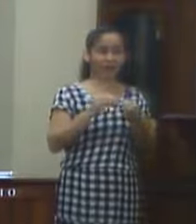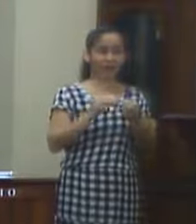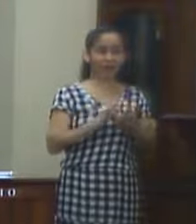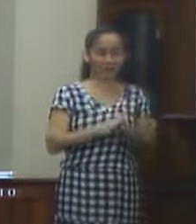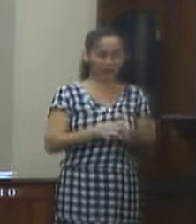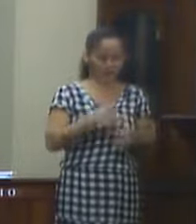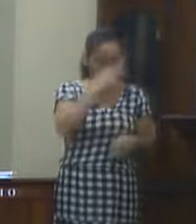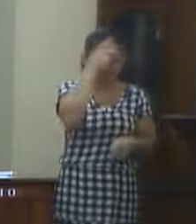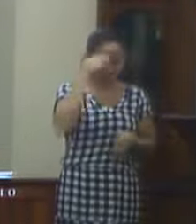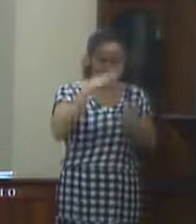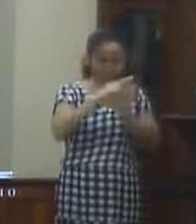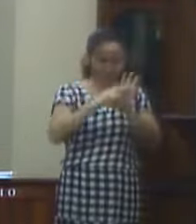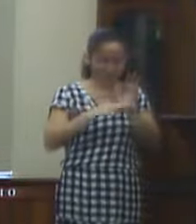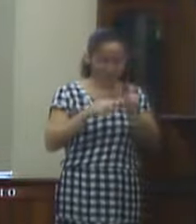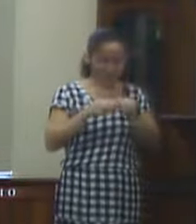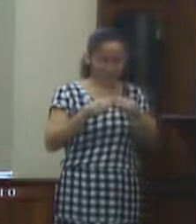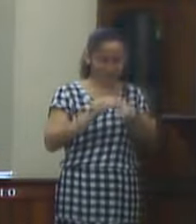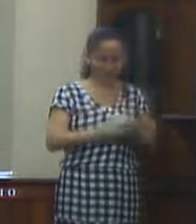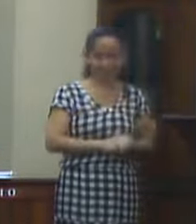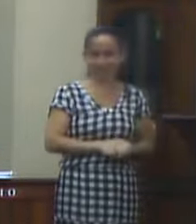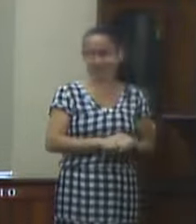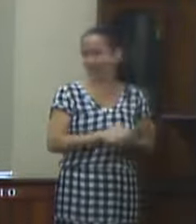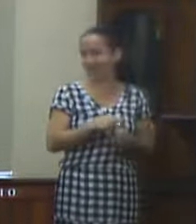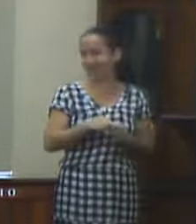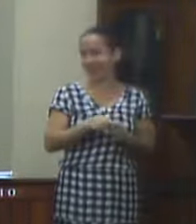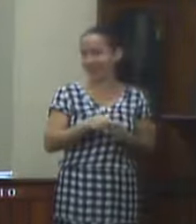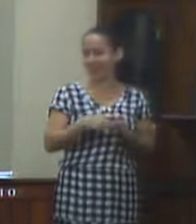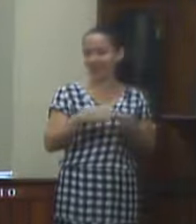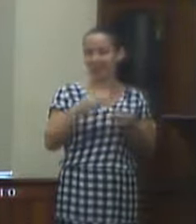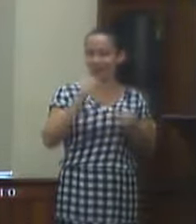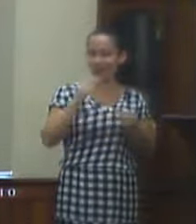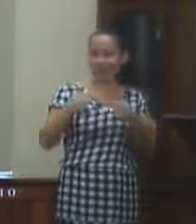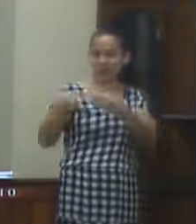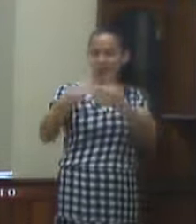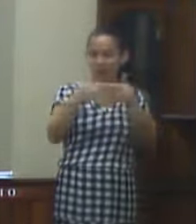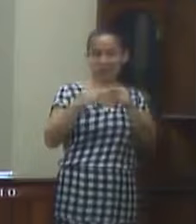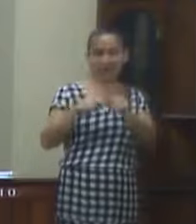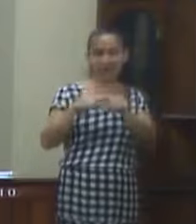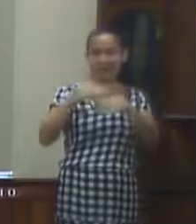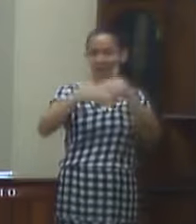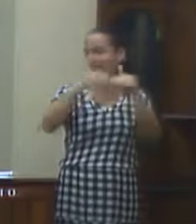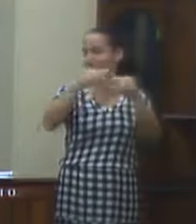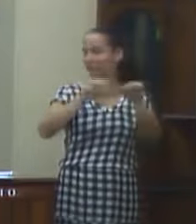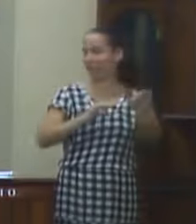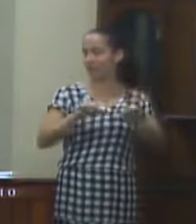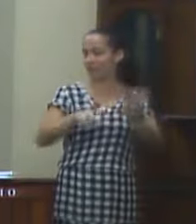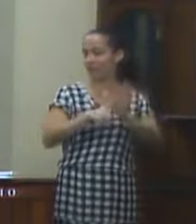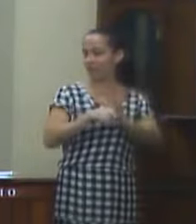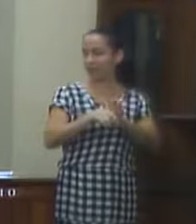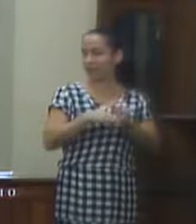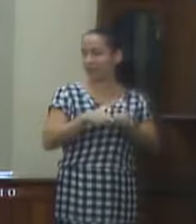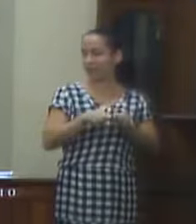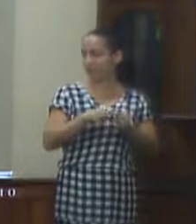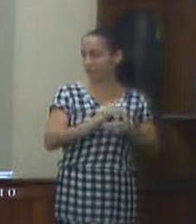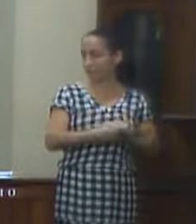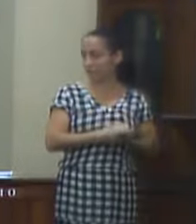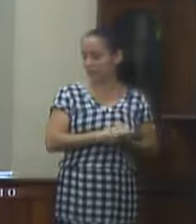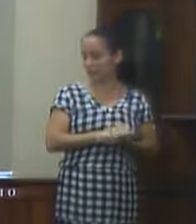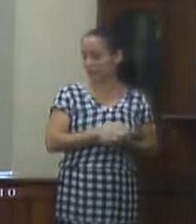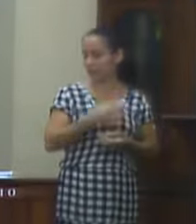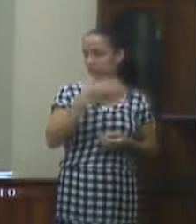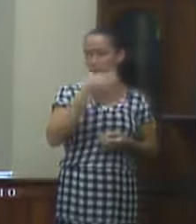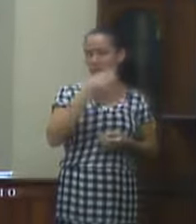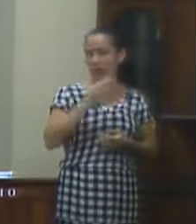na pessoa do seu relator, resolve exorar parecer de forma regular a tramitação do presente projeto de lei,